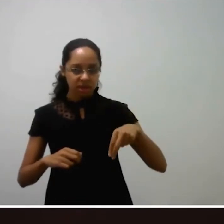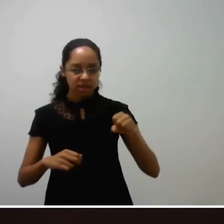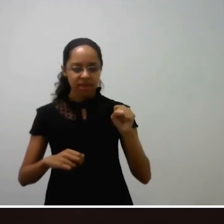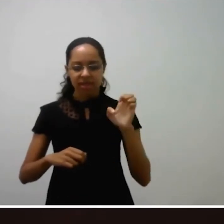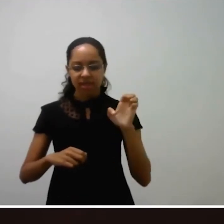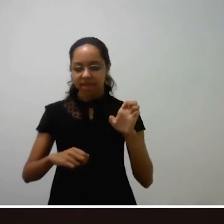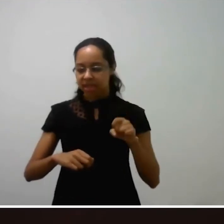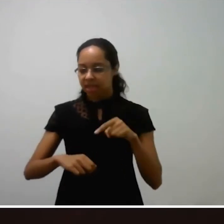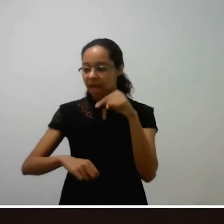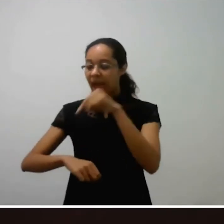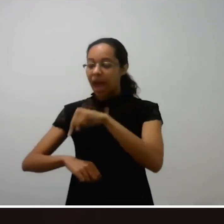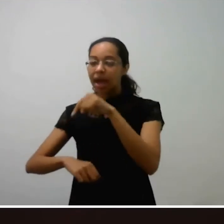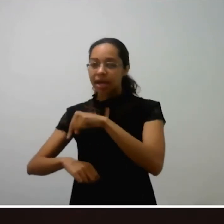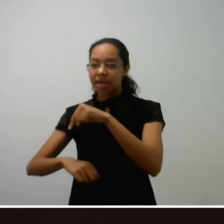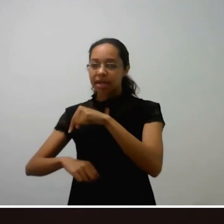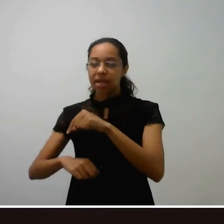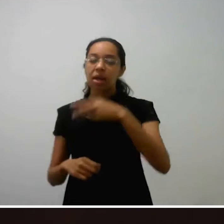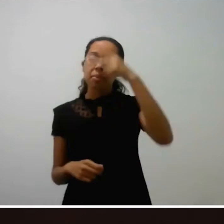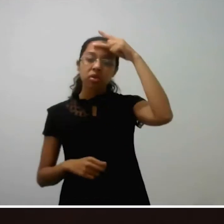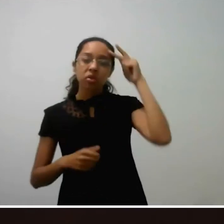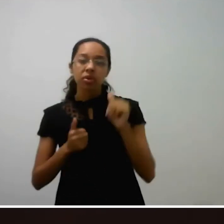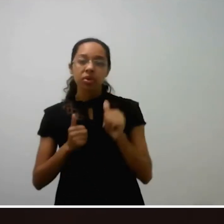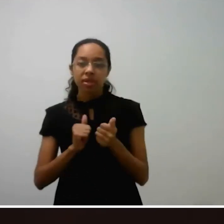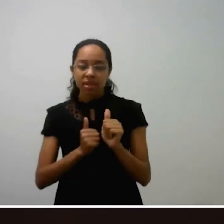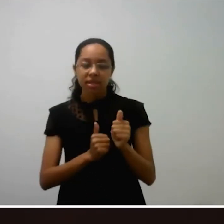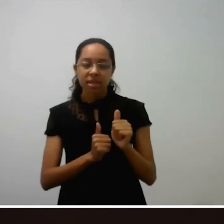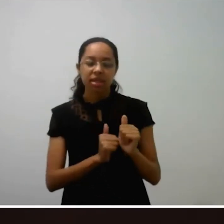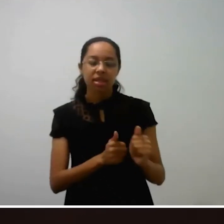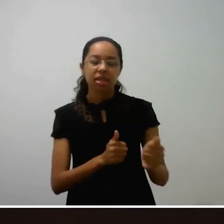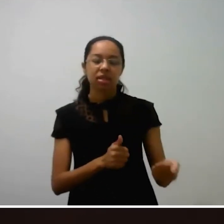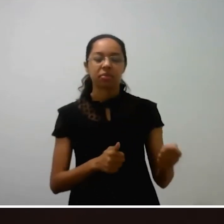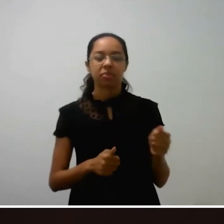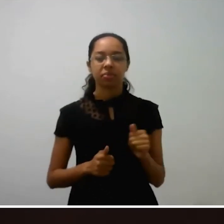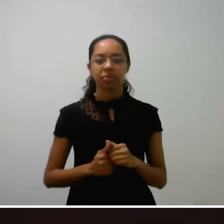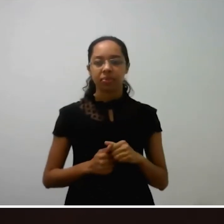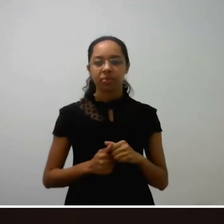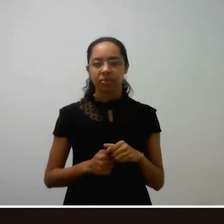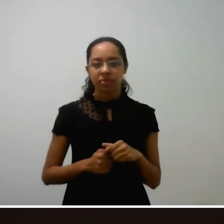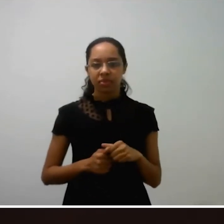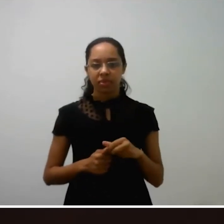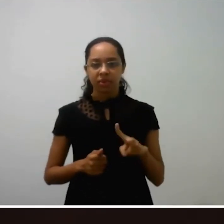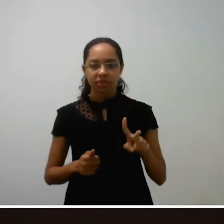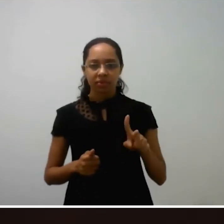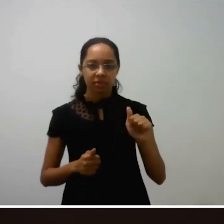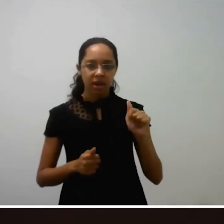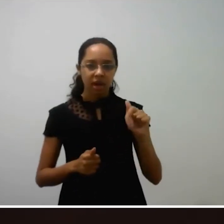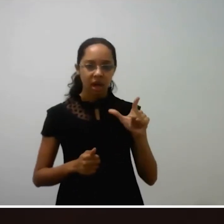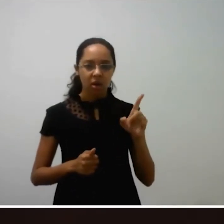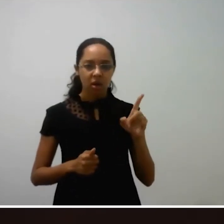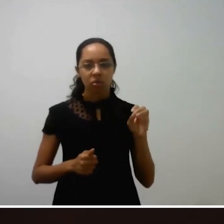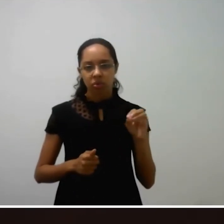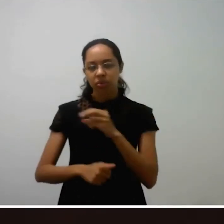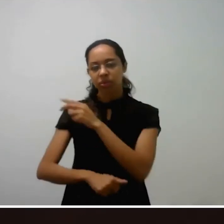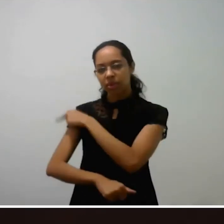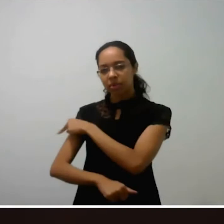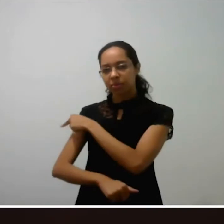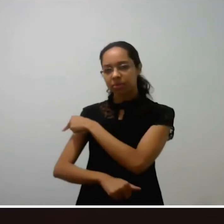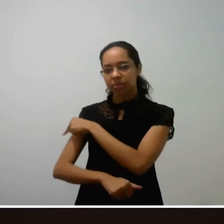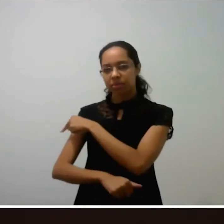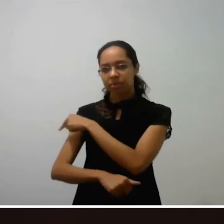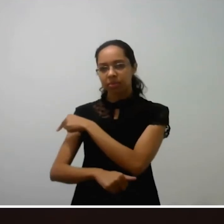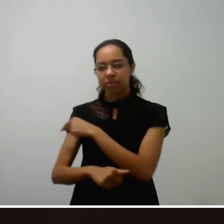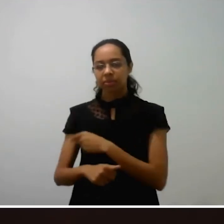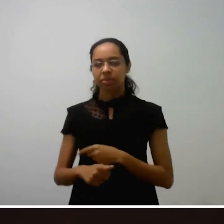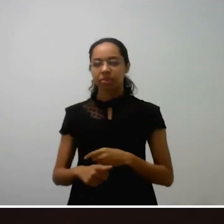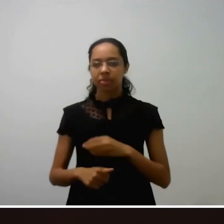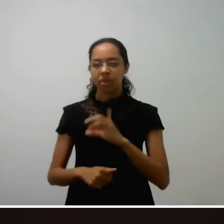preservou, deixa eu continuar lendo, e os valdenses surgiram nos vales do lado oriental